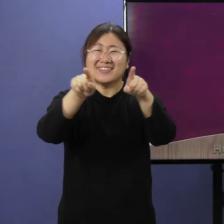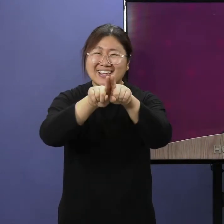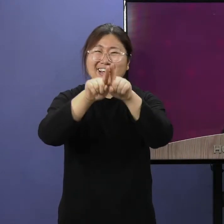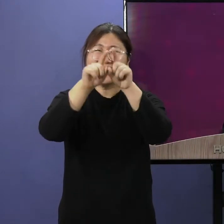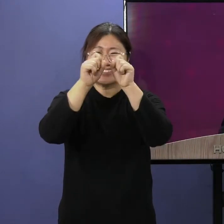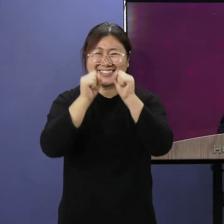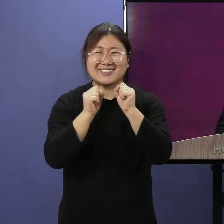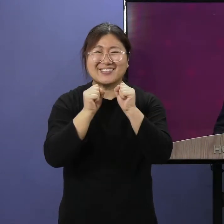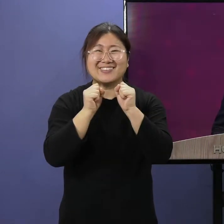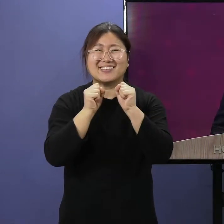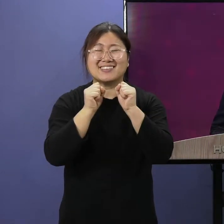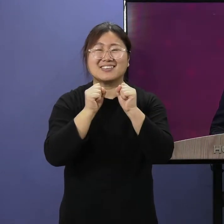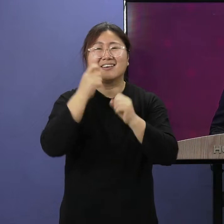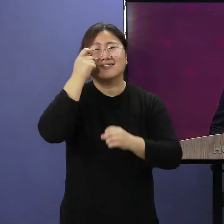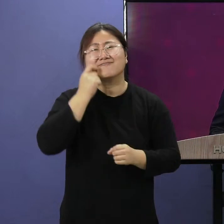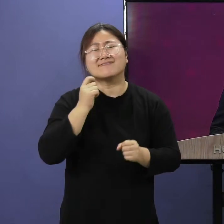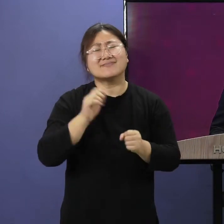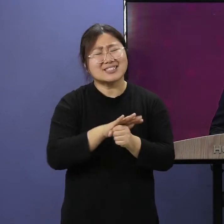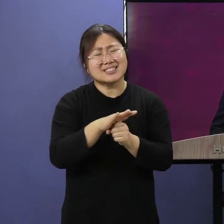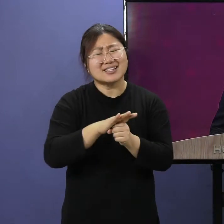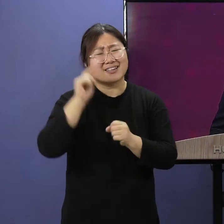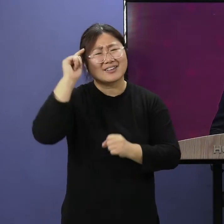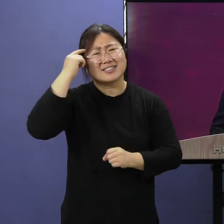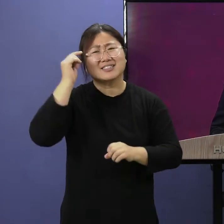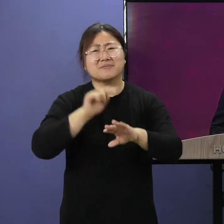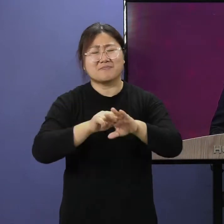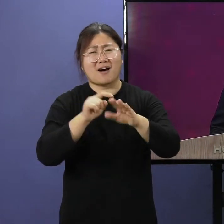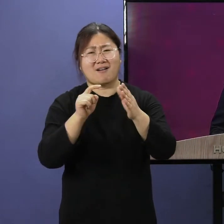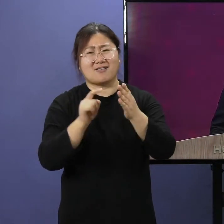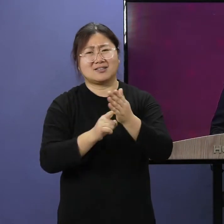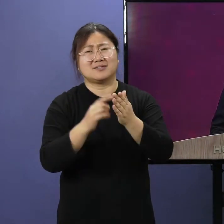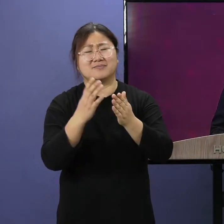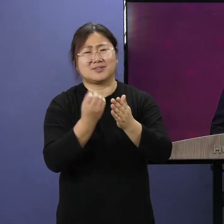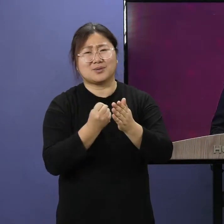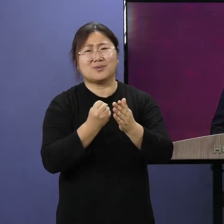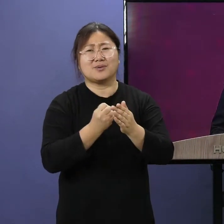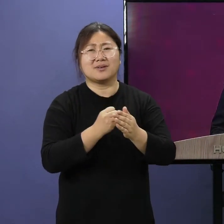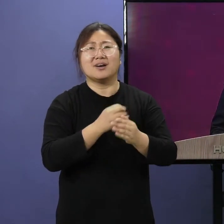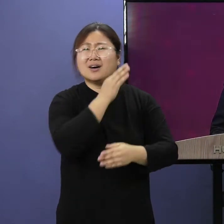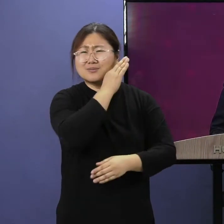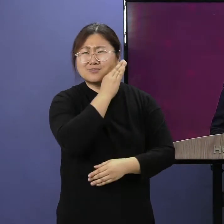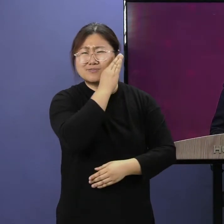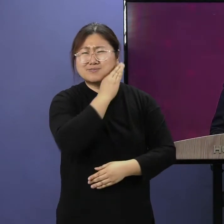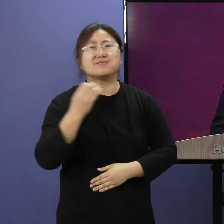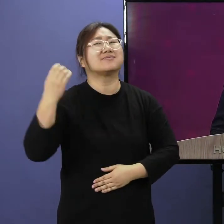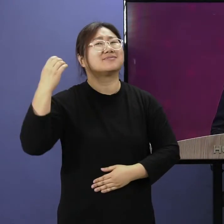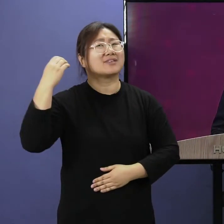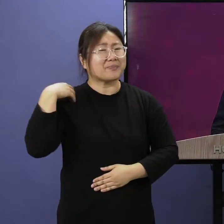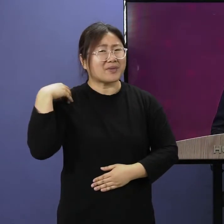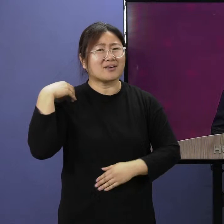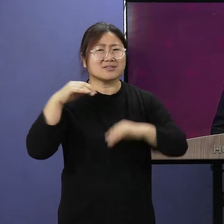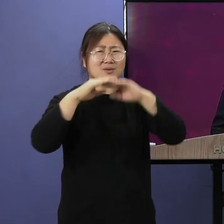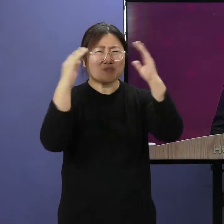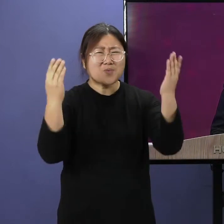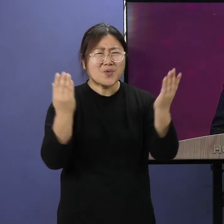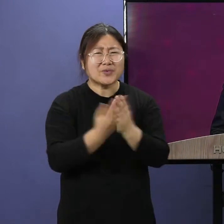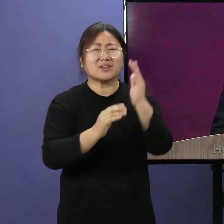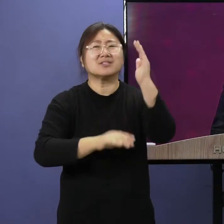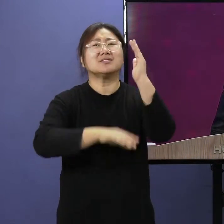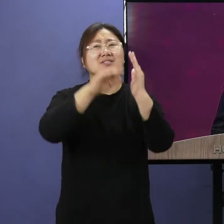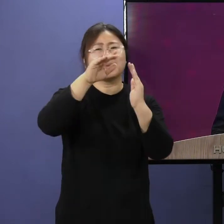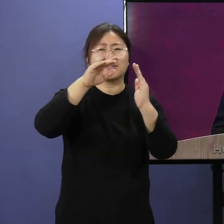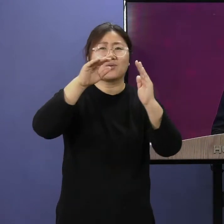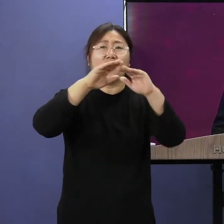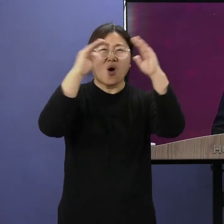그 측은히 여기시는 그 마음으로 수치를 감당하시며 모든 것을 채우시고 모든 것을